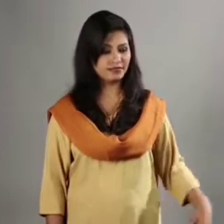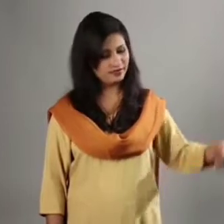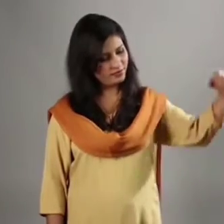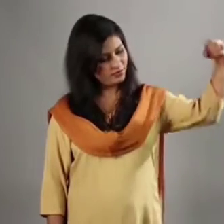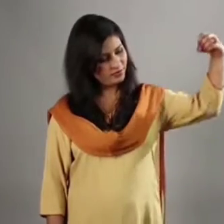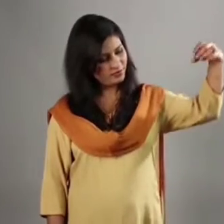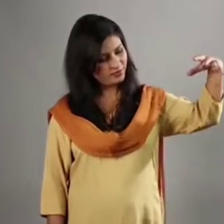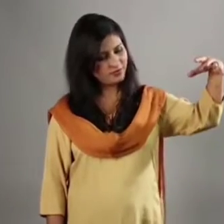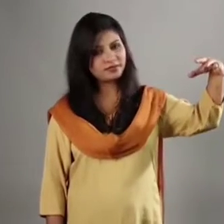Lamp.